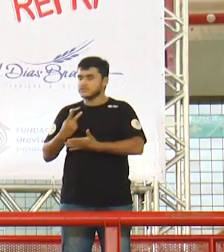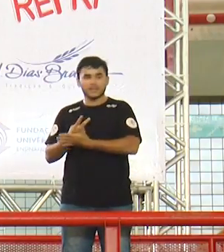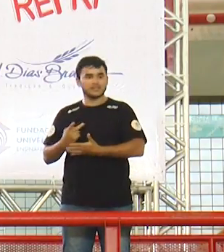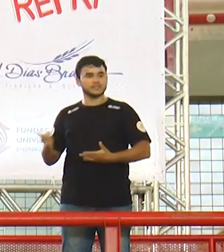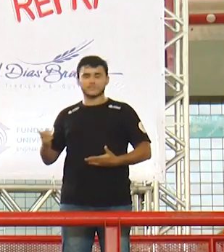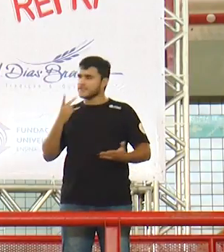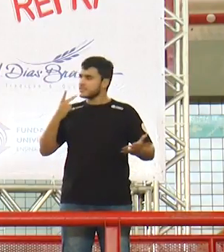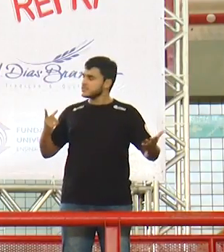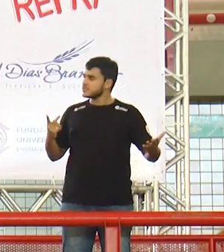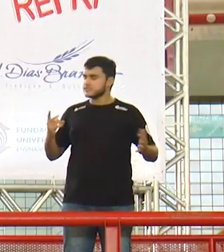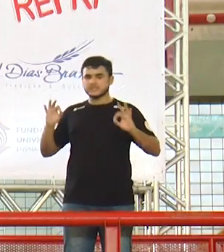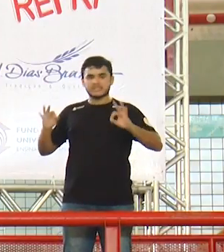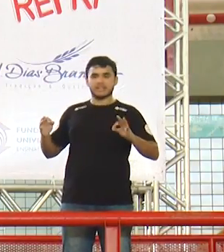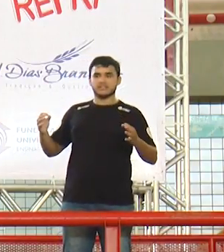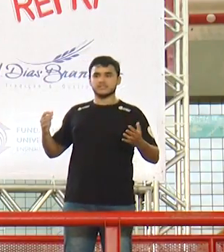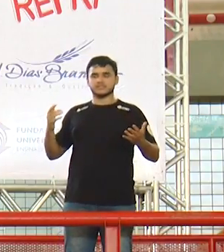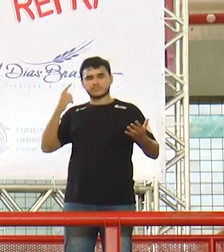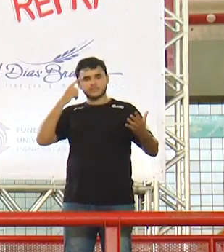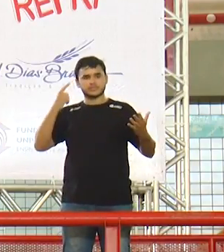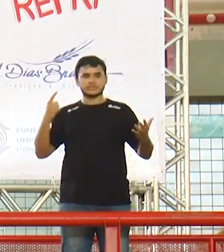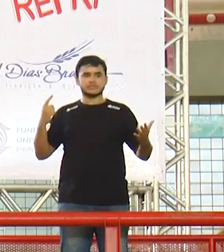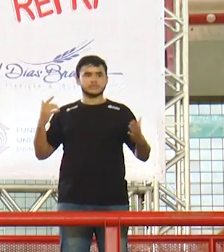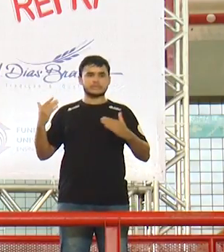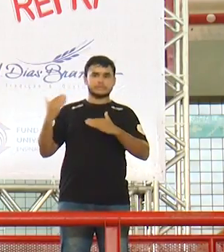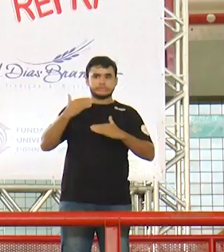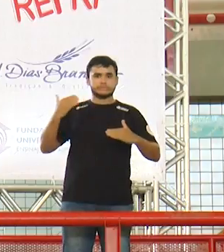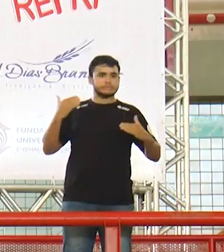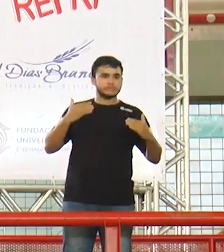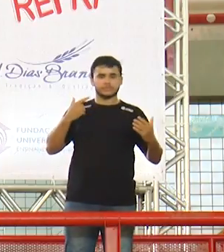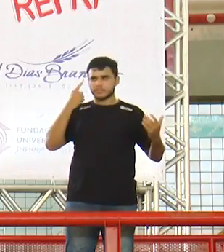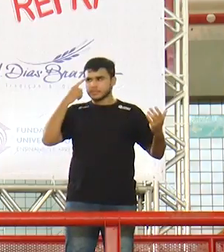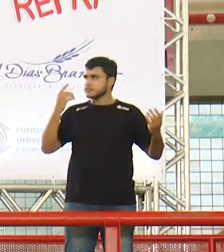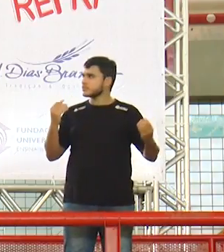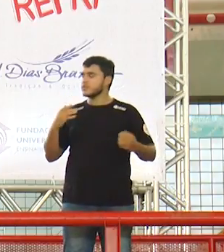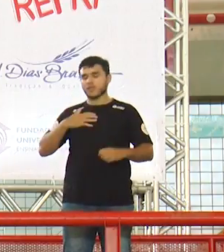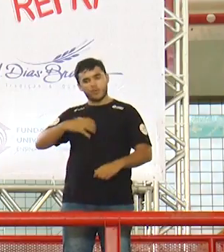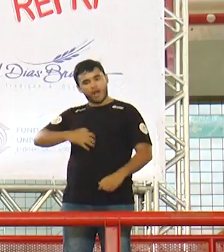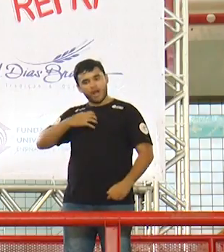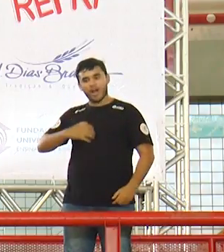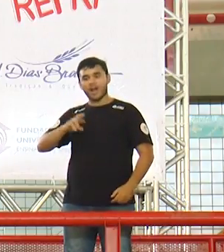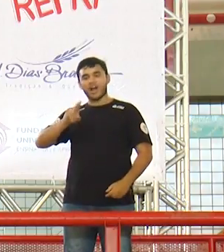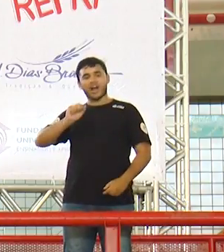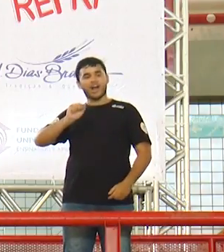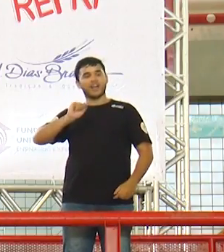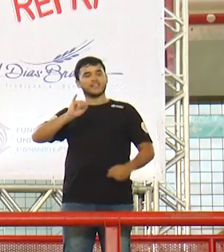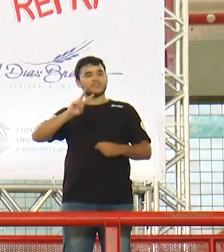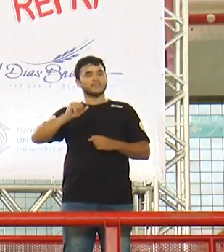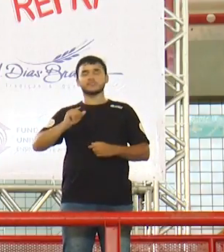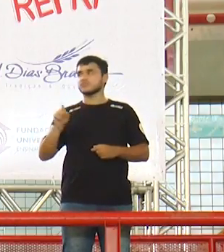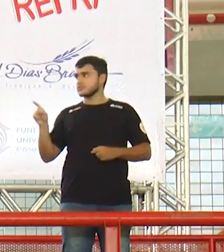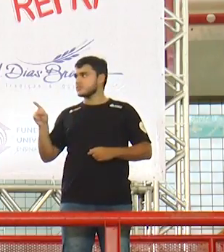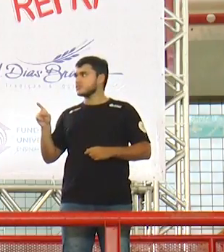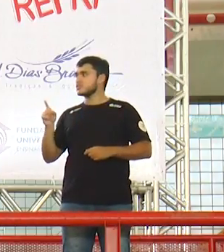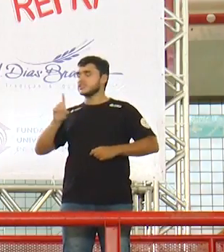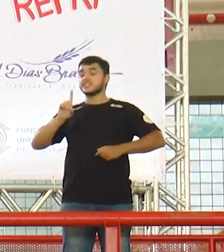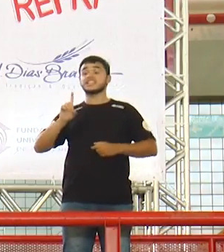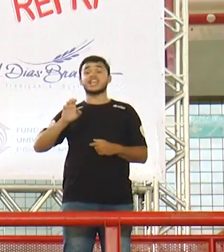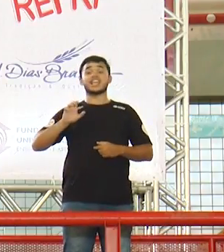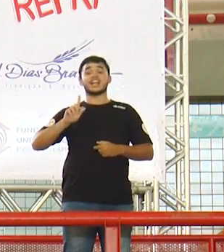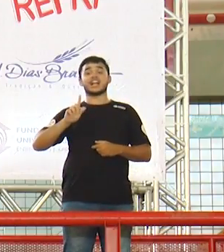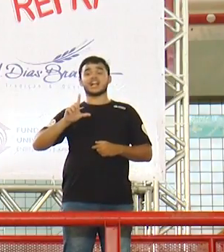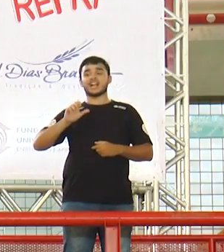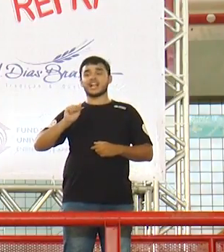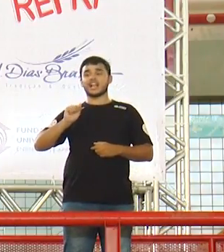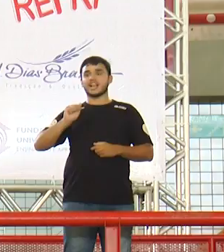nada. Frustrado. Professor, estou com raiva de você. Estou vendo a hora que a gente se degladiar.